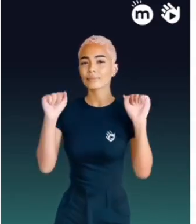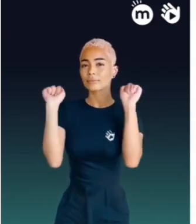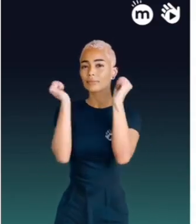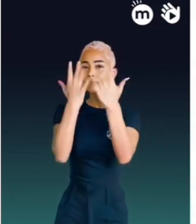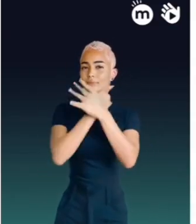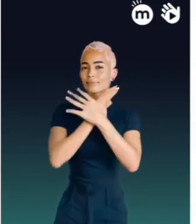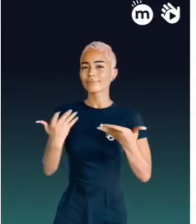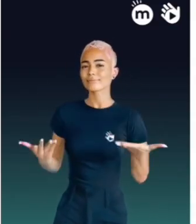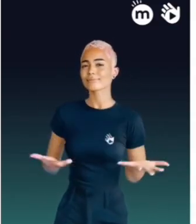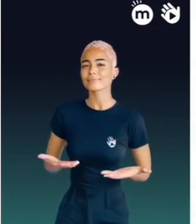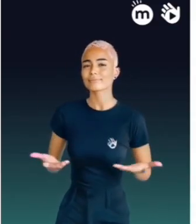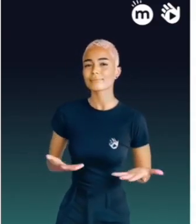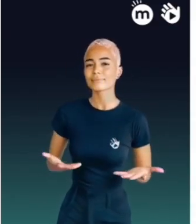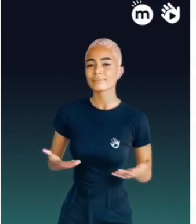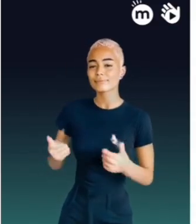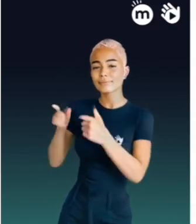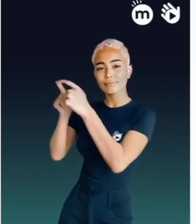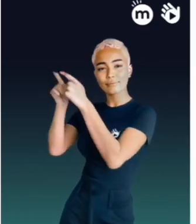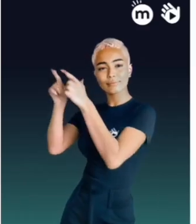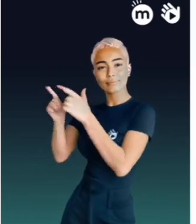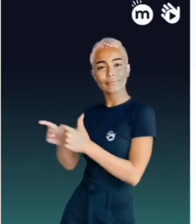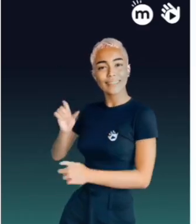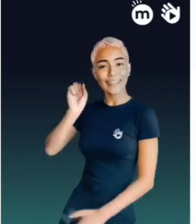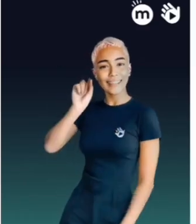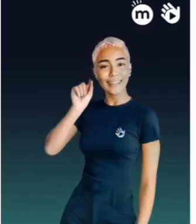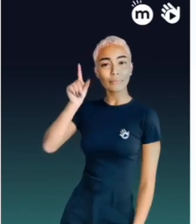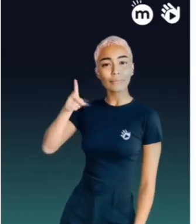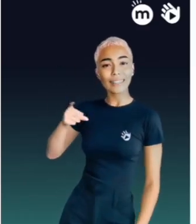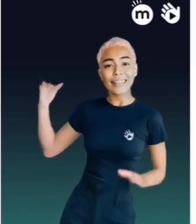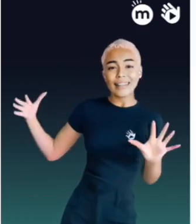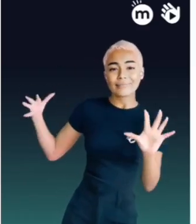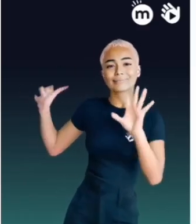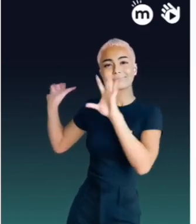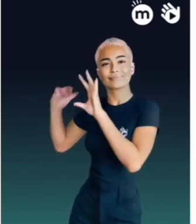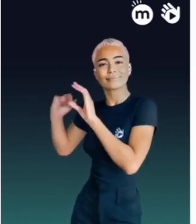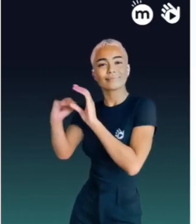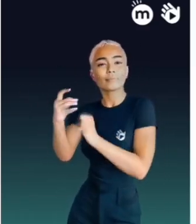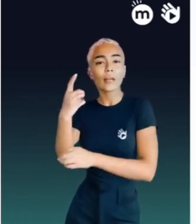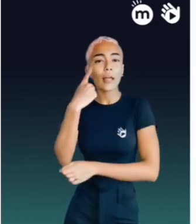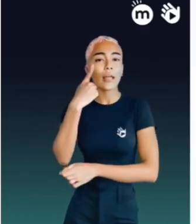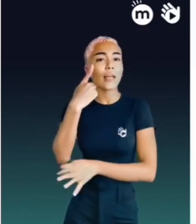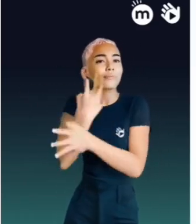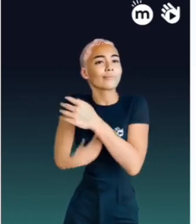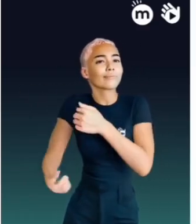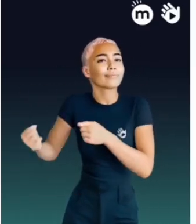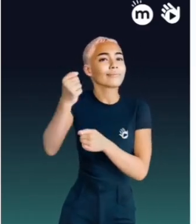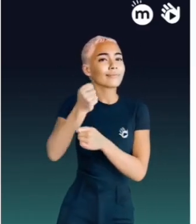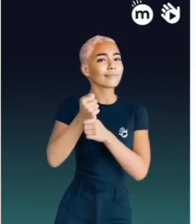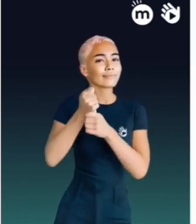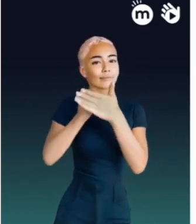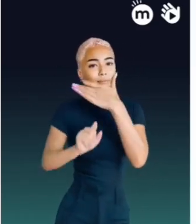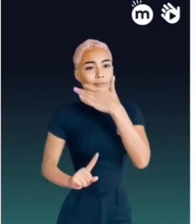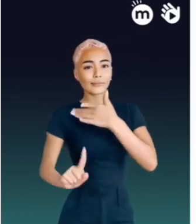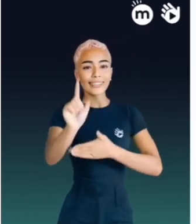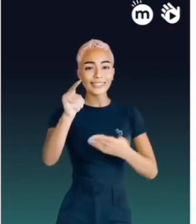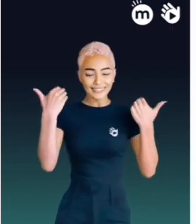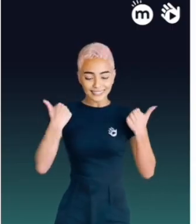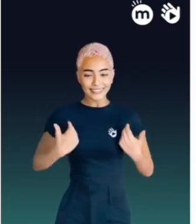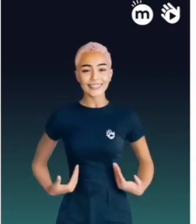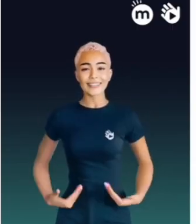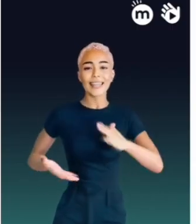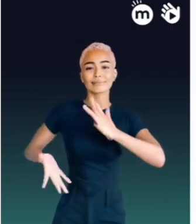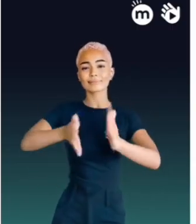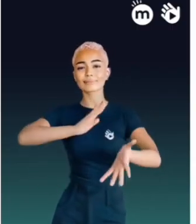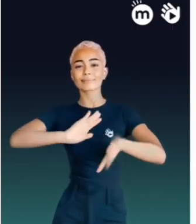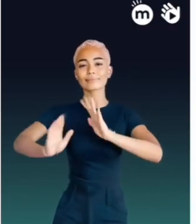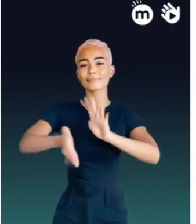comme IA et EVS qui proposent de traduire les contenus en langue des signes française, puis un avatar 3D. Et vous